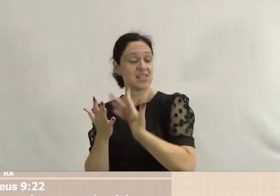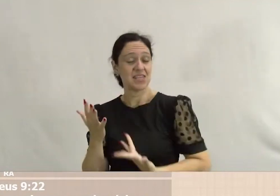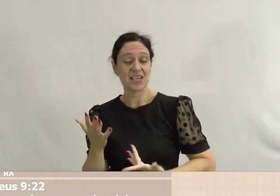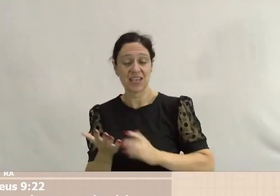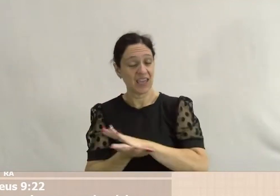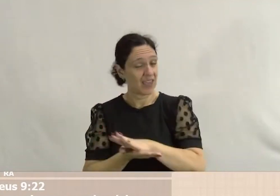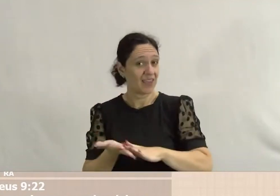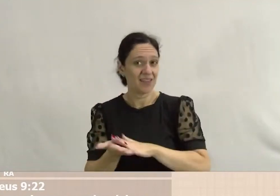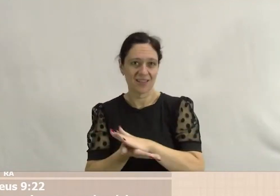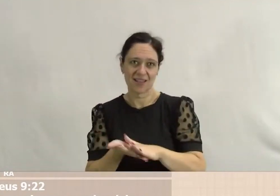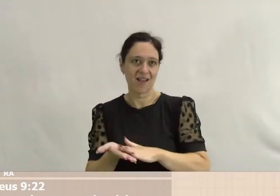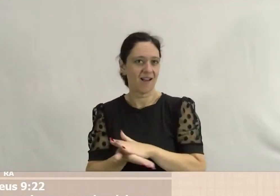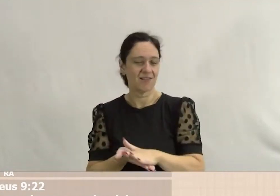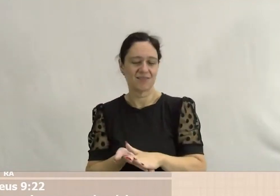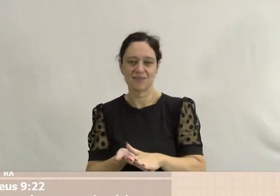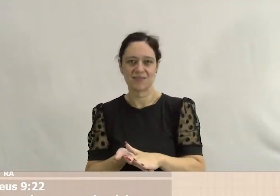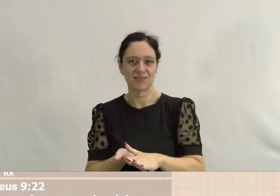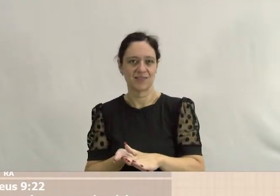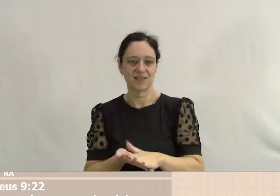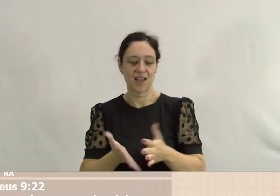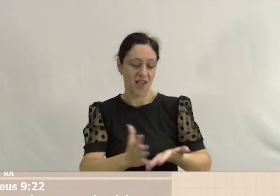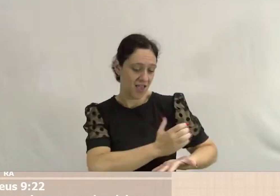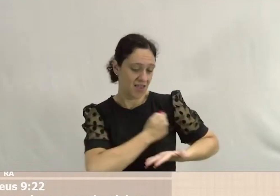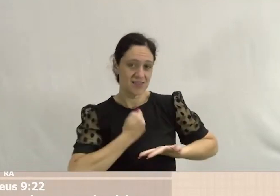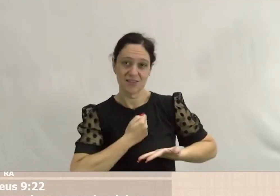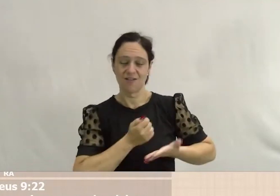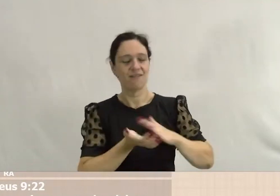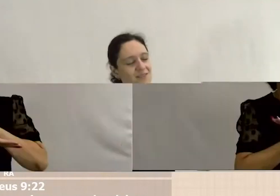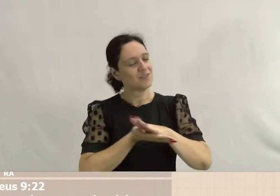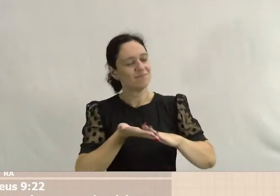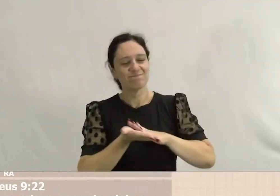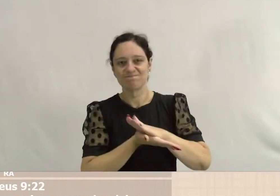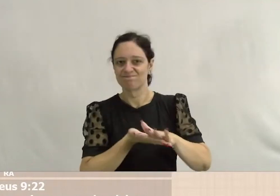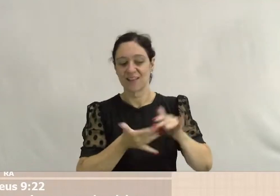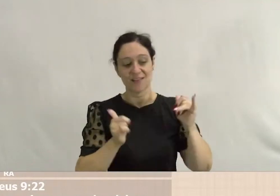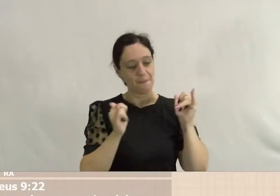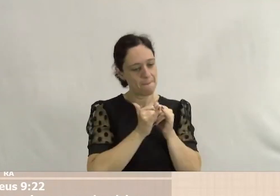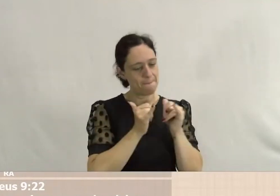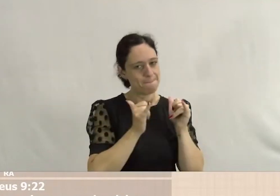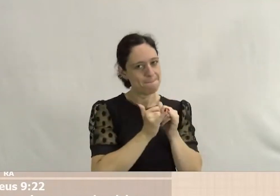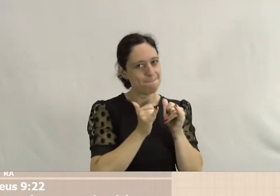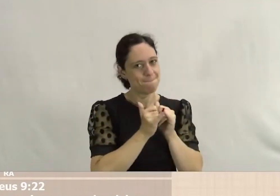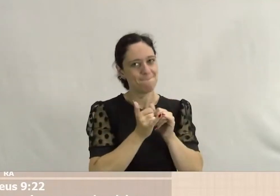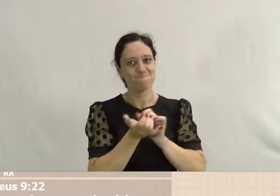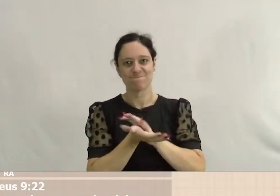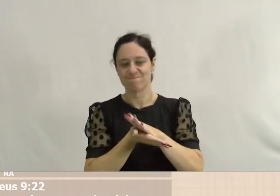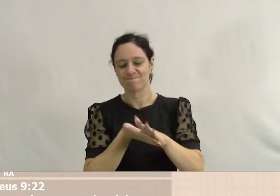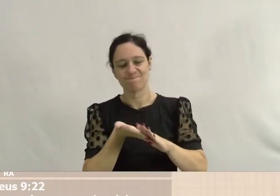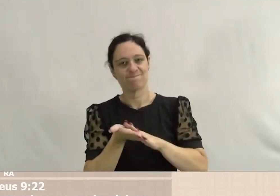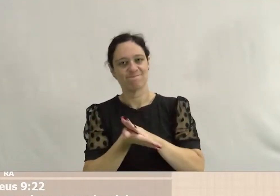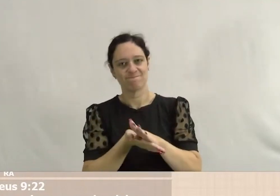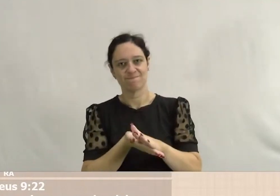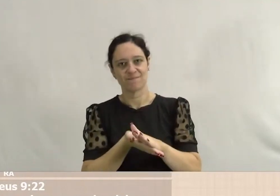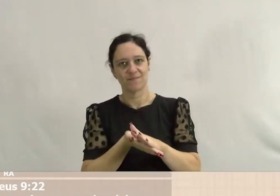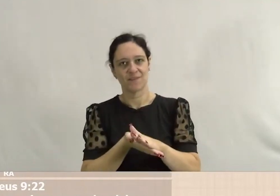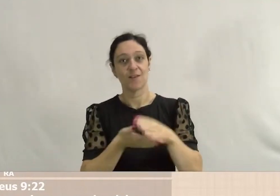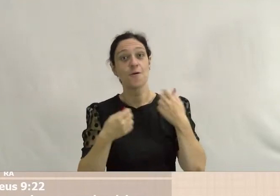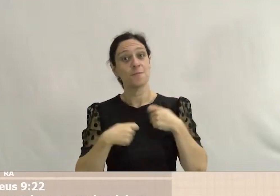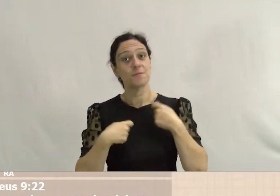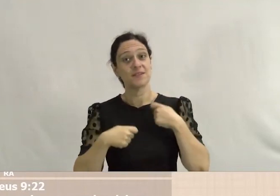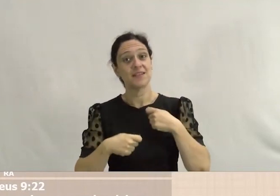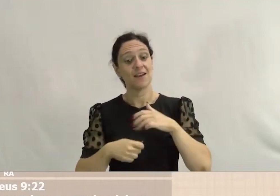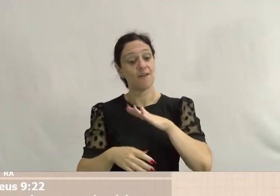derramamento de sangue, não há remissão, não há o perdão dos pecados. Irmãos, alguém tinha que morrer